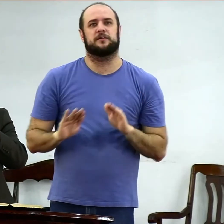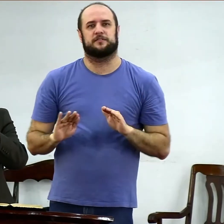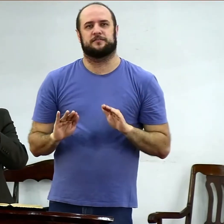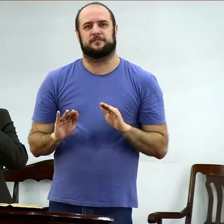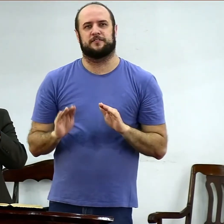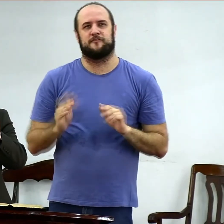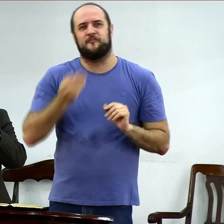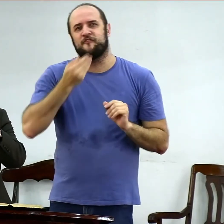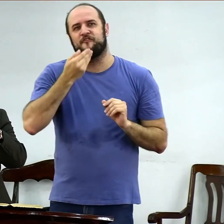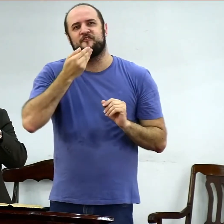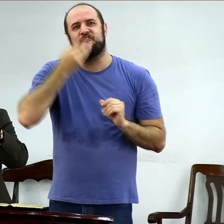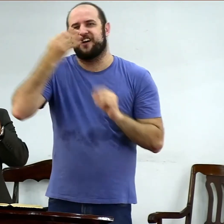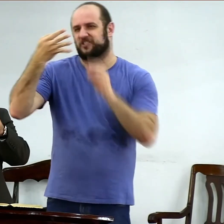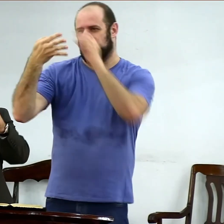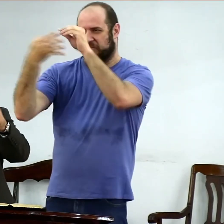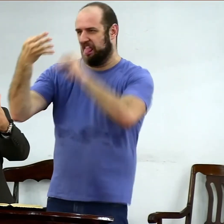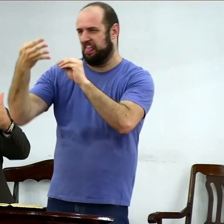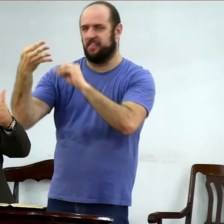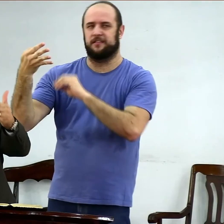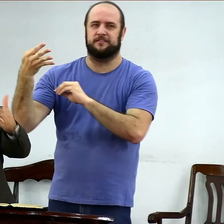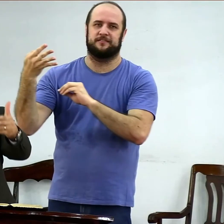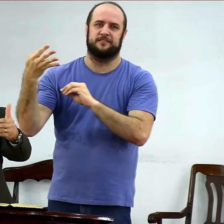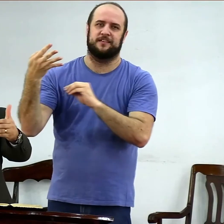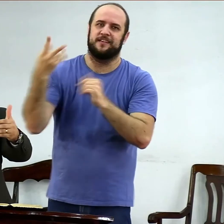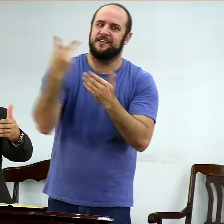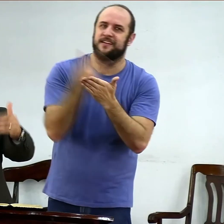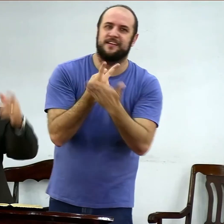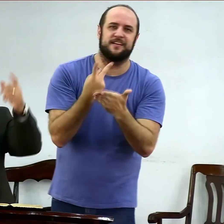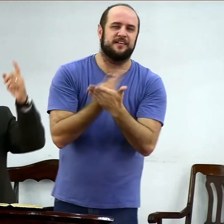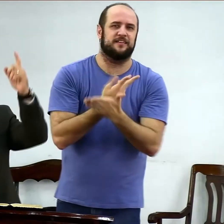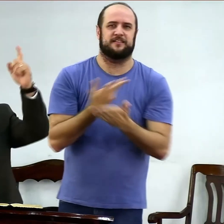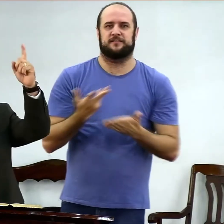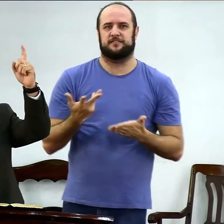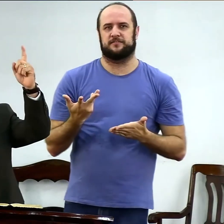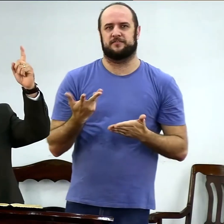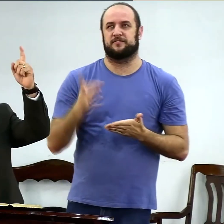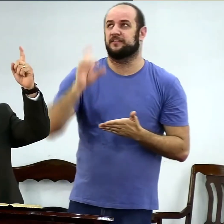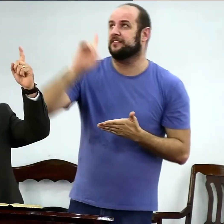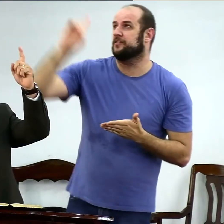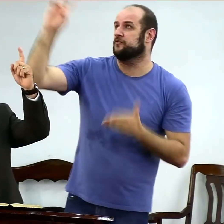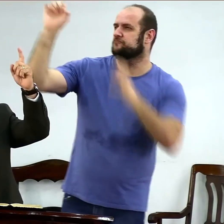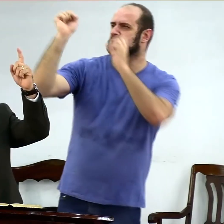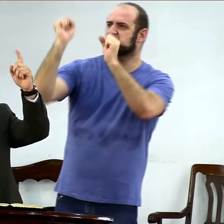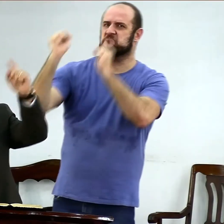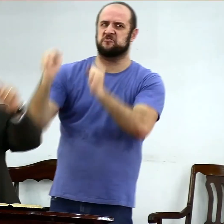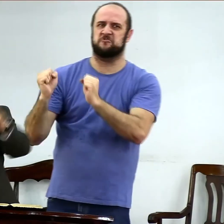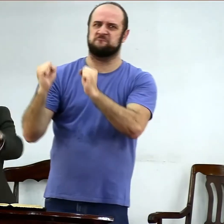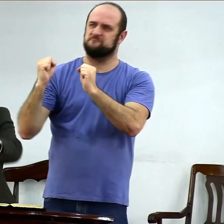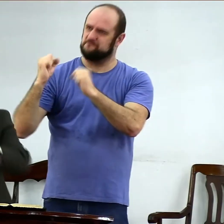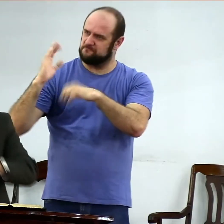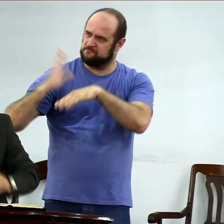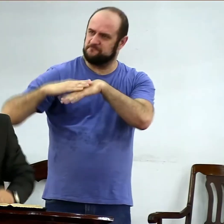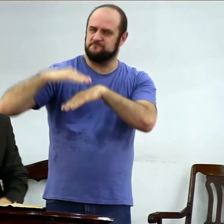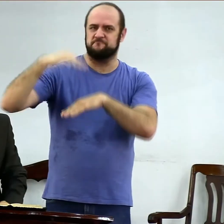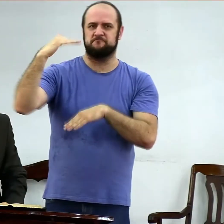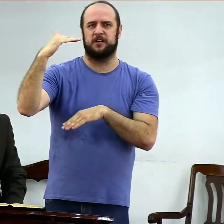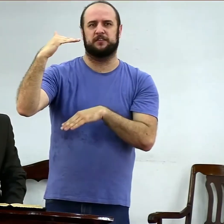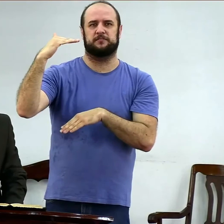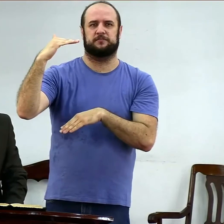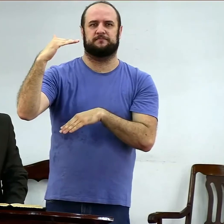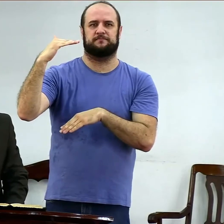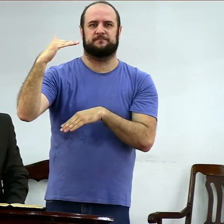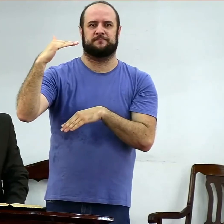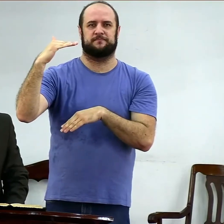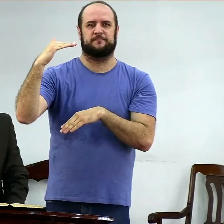muito mais fraco, ou tem muito menos poder do que o Deus que te deu o trabalho.